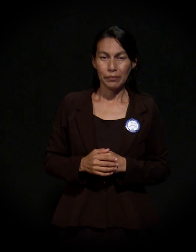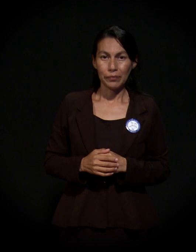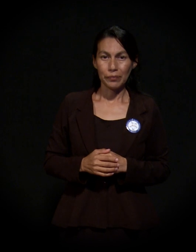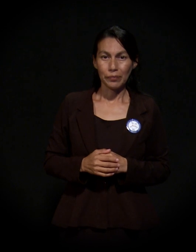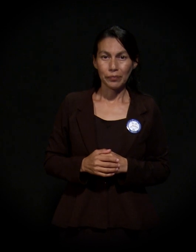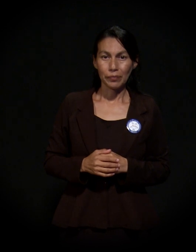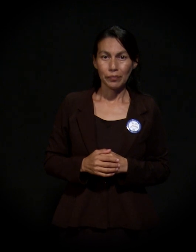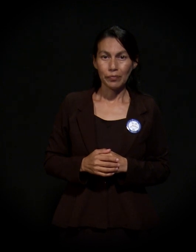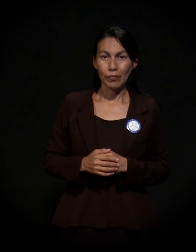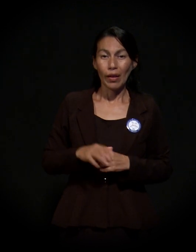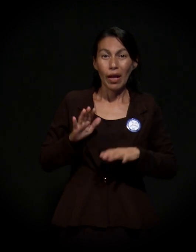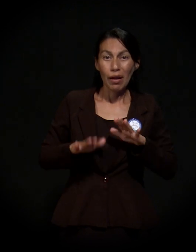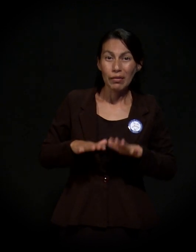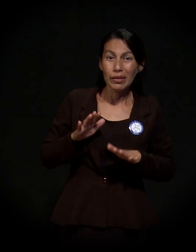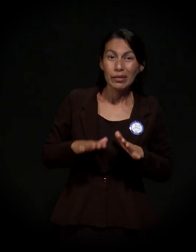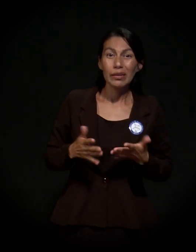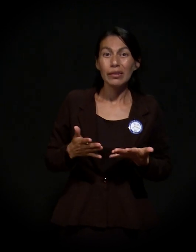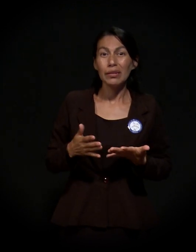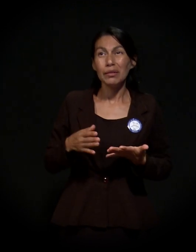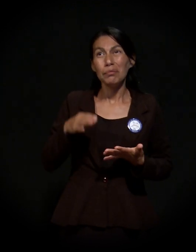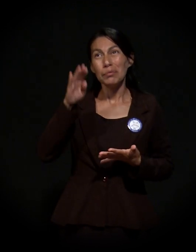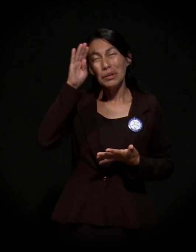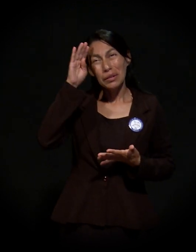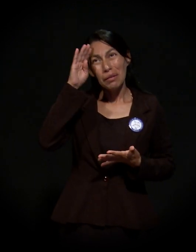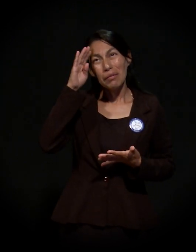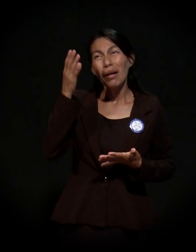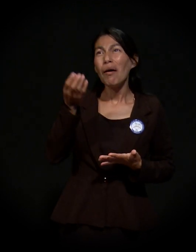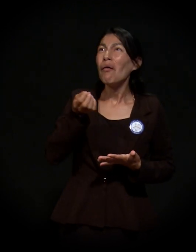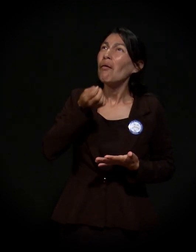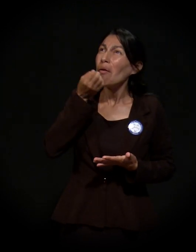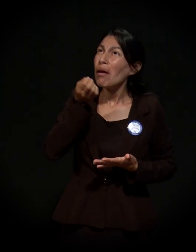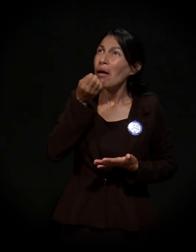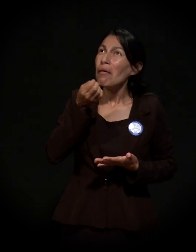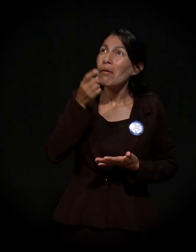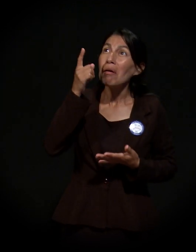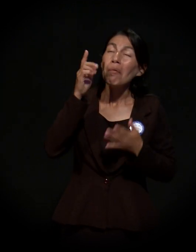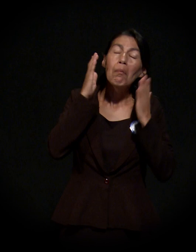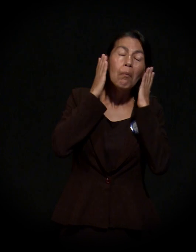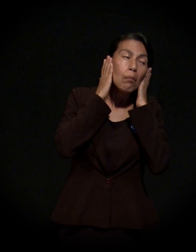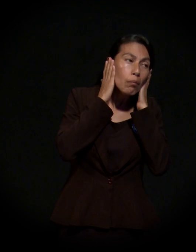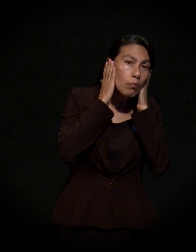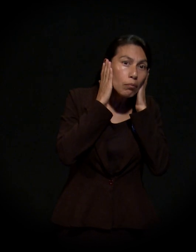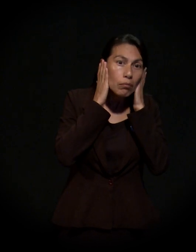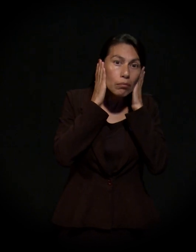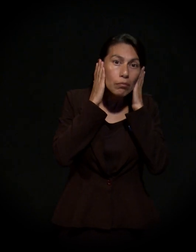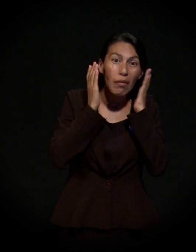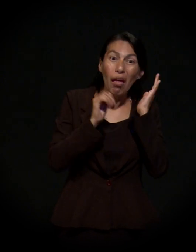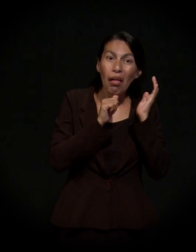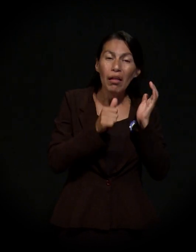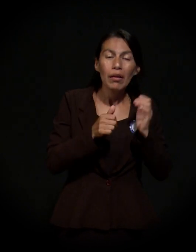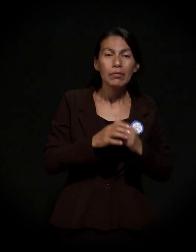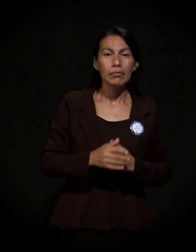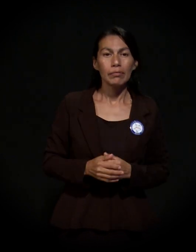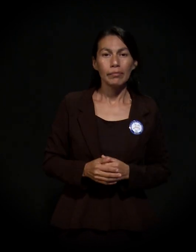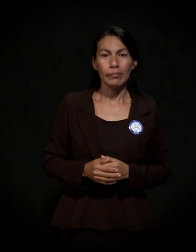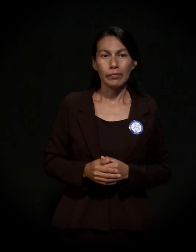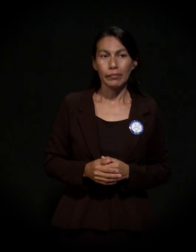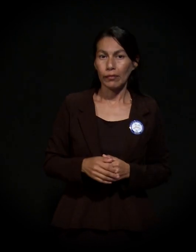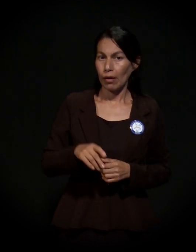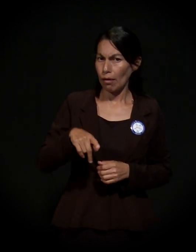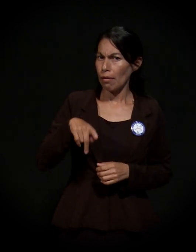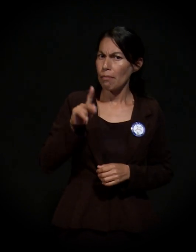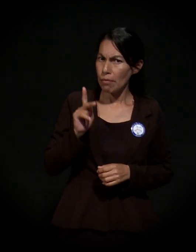que no me escuchaba, pero al estudiar la palabra de Dios fui